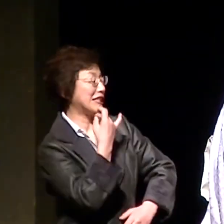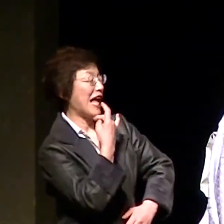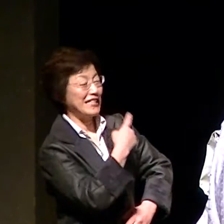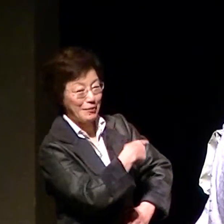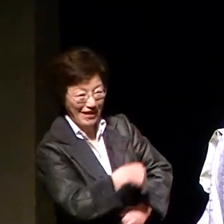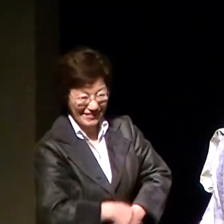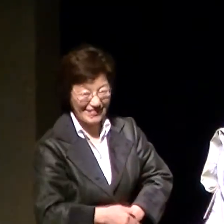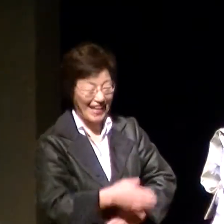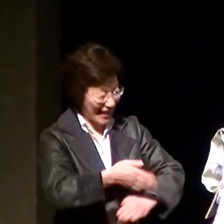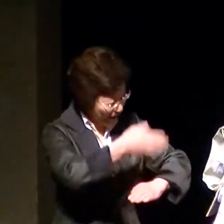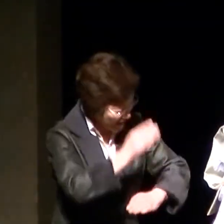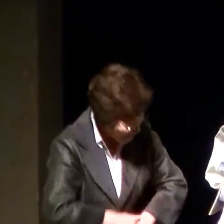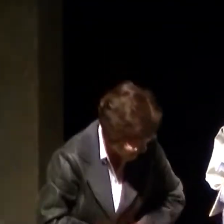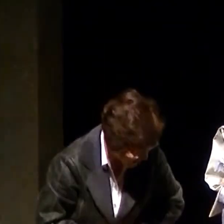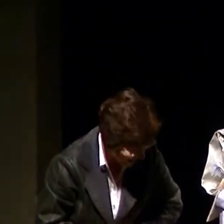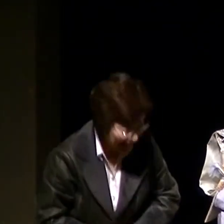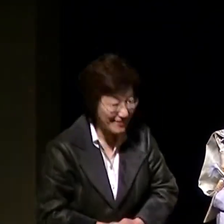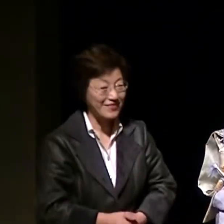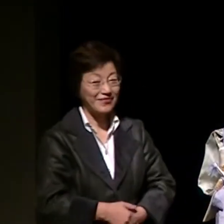ありがとうございます。